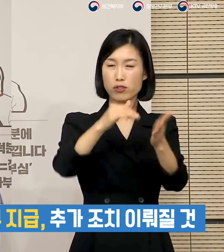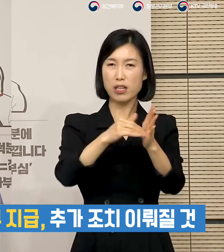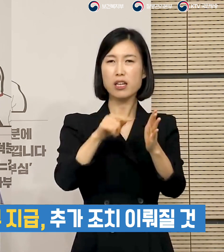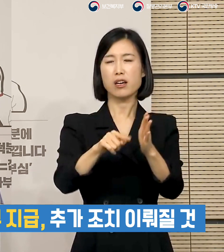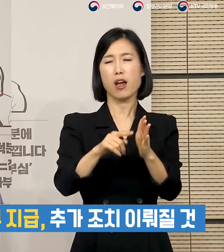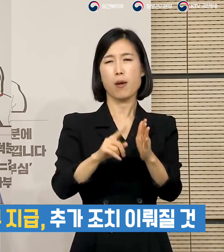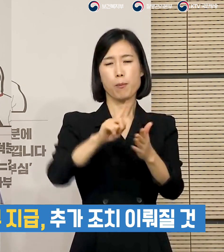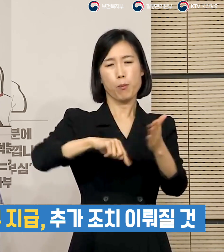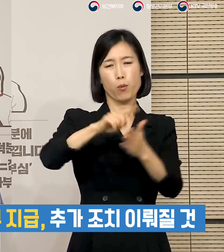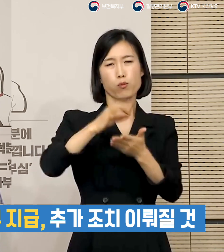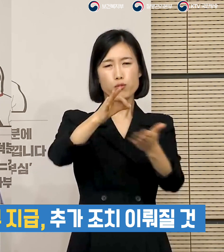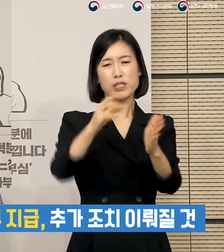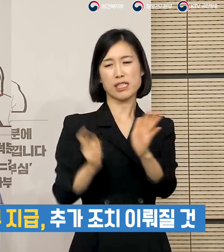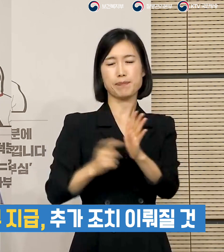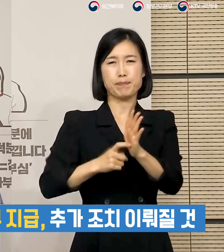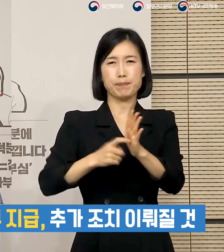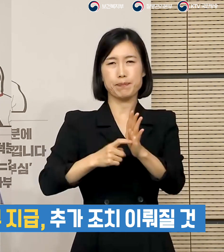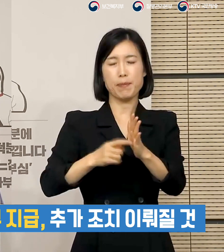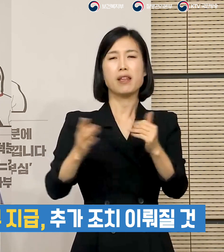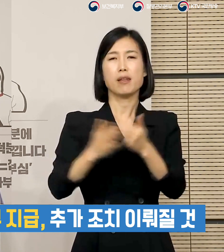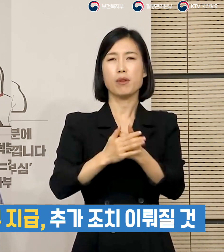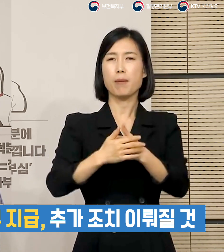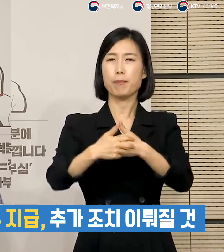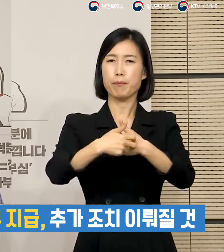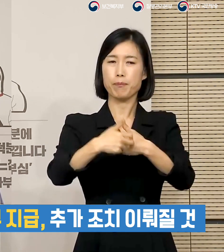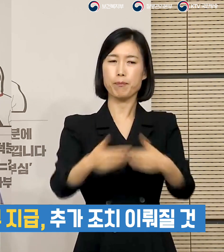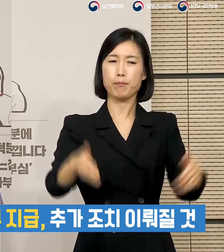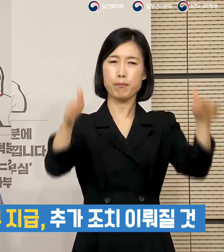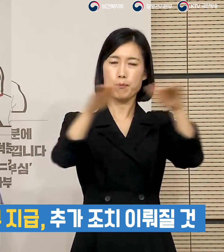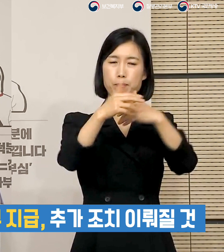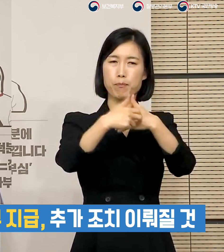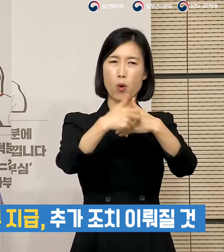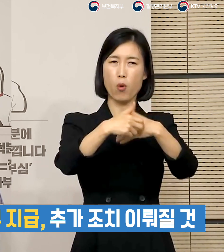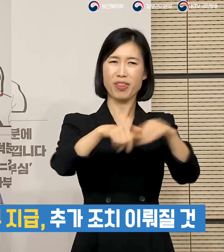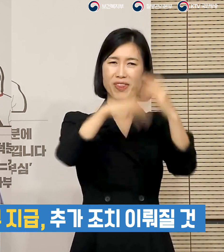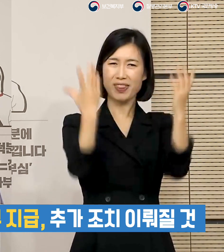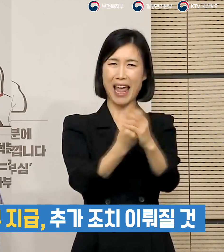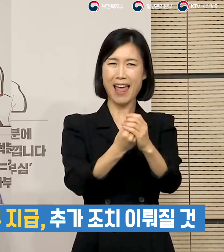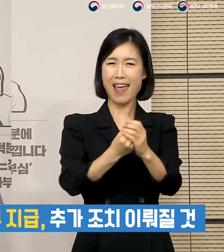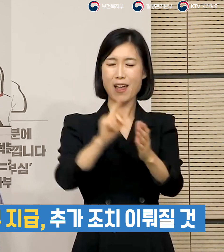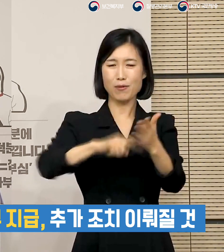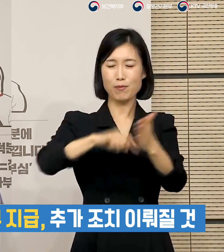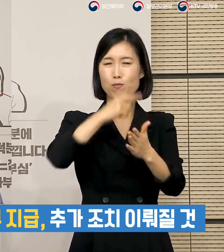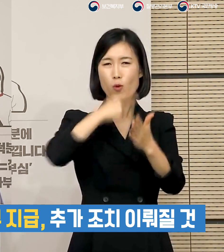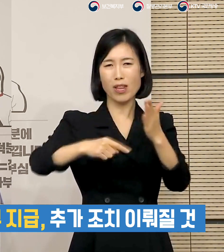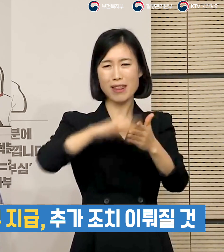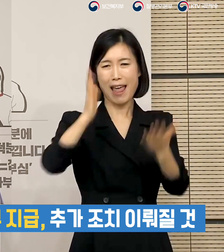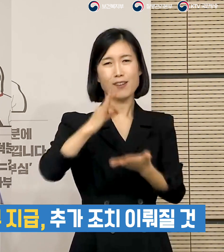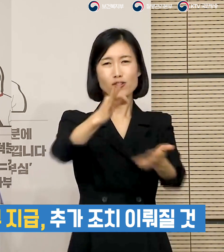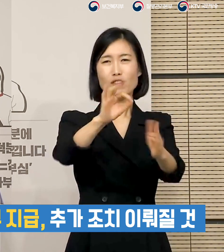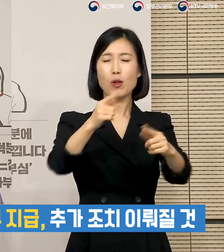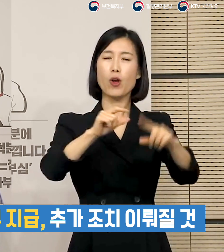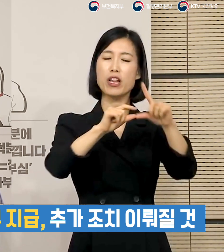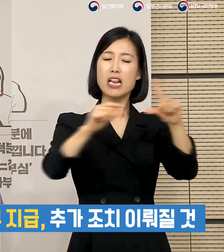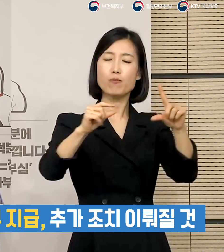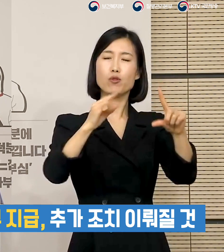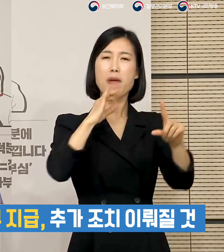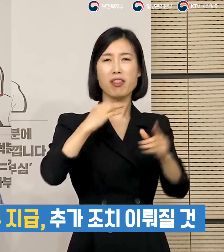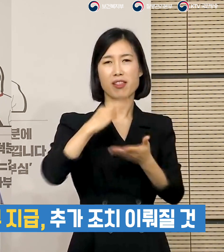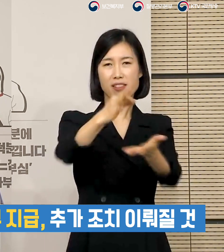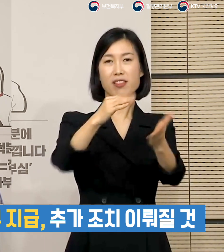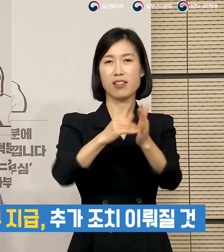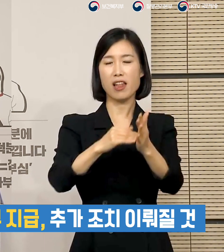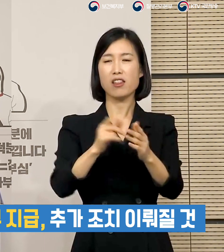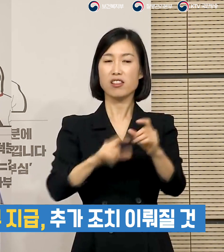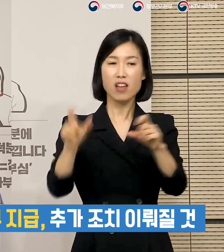이제 시급성을 감안해서 의료기관 어떤 전체 손실 중에서 일부만 이제 지급한 부분입니다. 더 추가적인 어떤 손실과